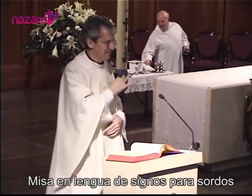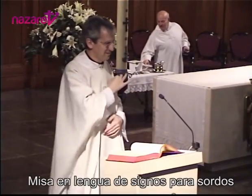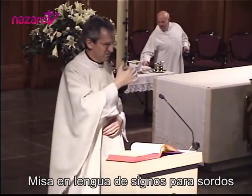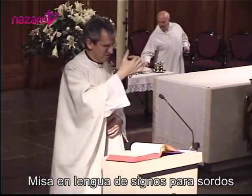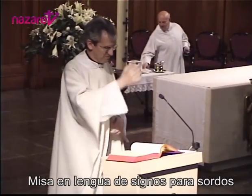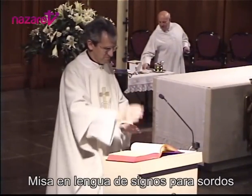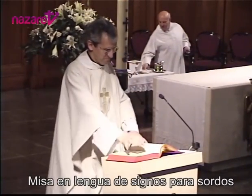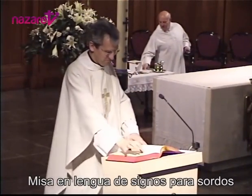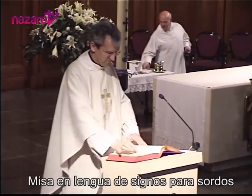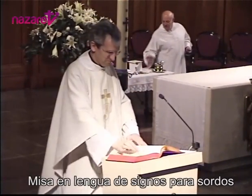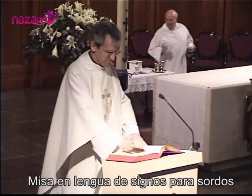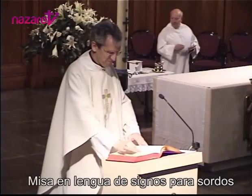Señor.